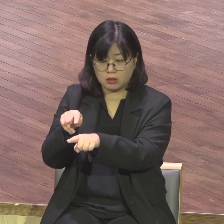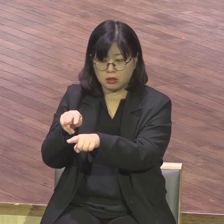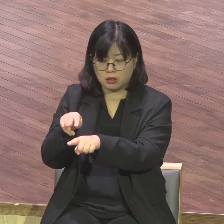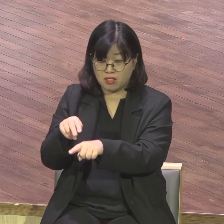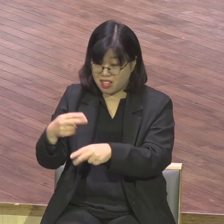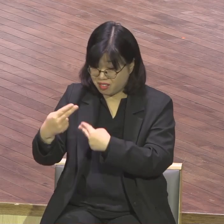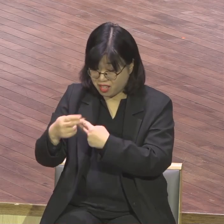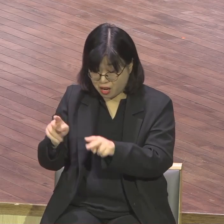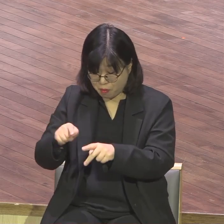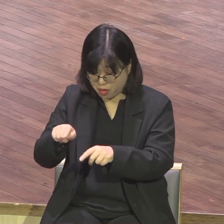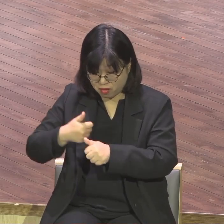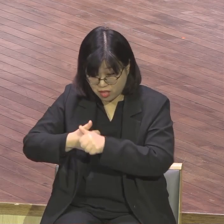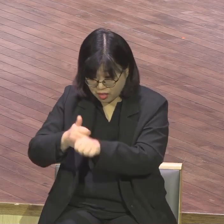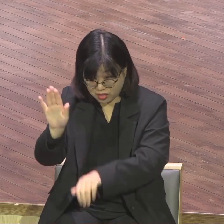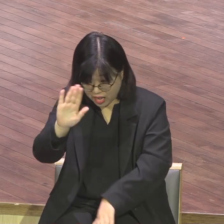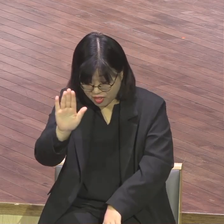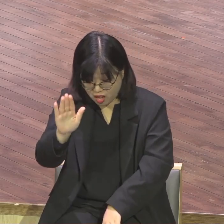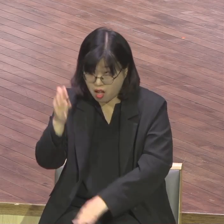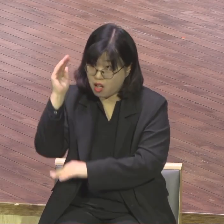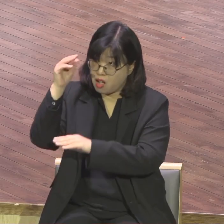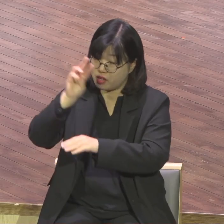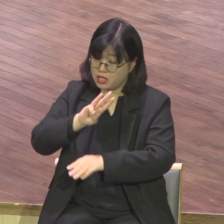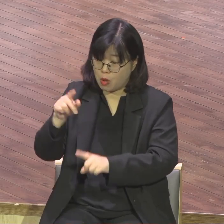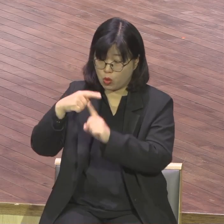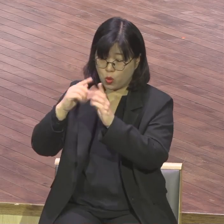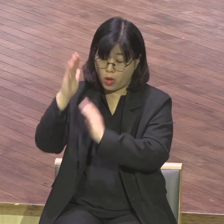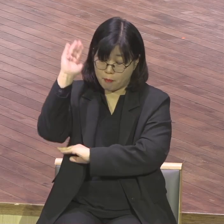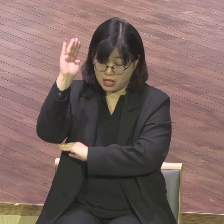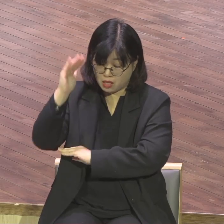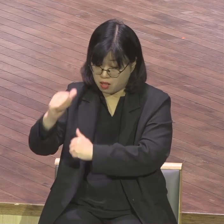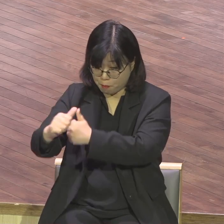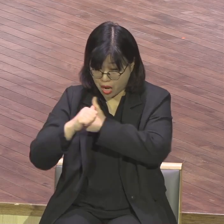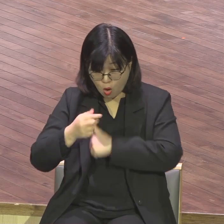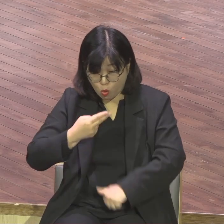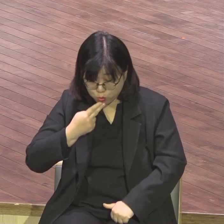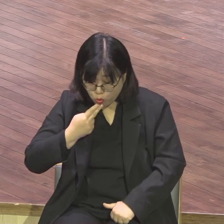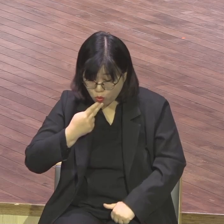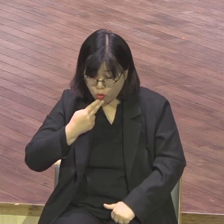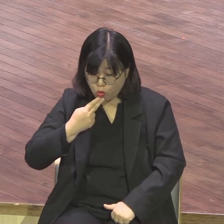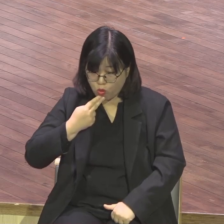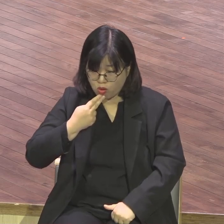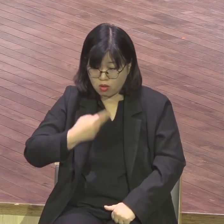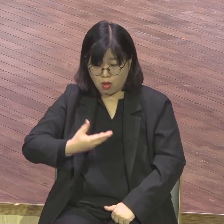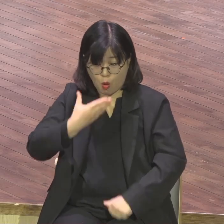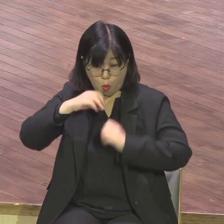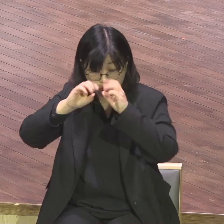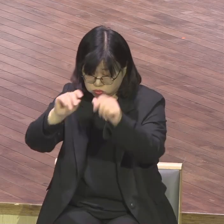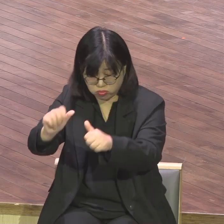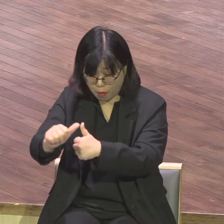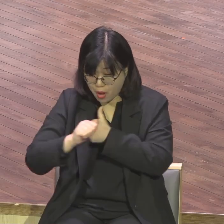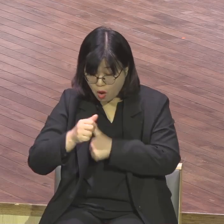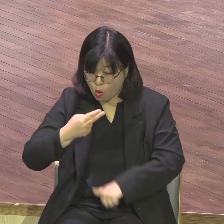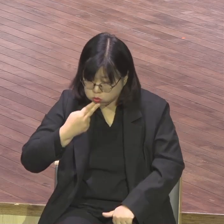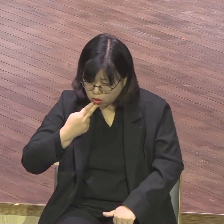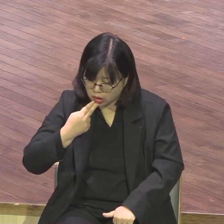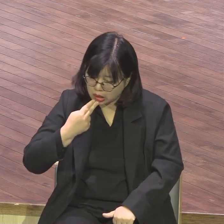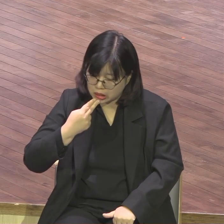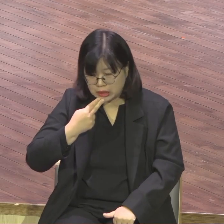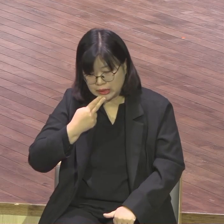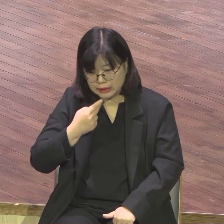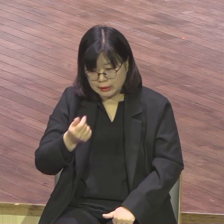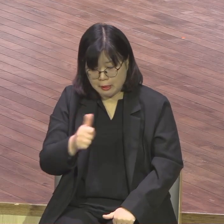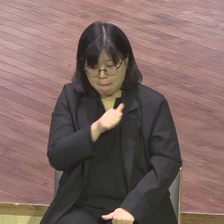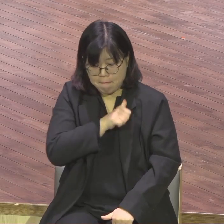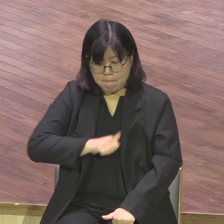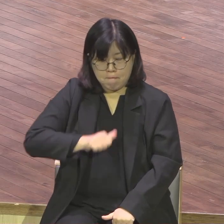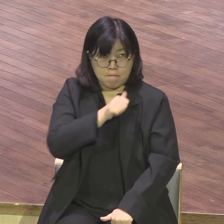수없이 말을 했습니다. 그런데 그렇게 안 되는 분들이 너무 많아요. 이제는 여유가 없습니다. 지체 없이